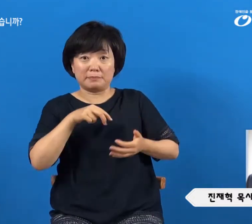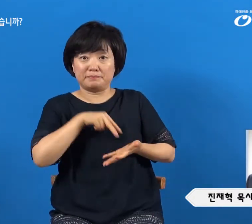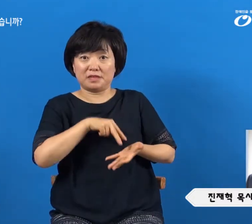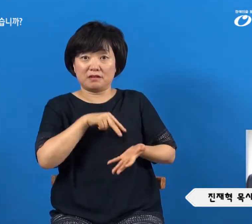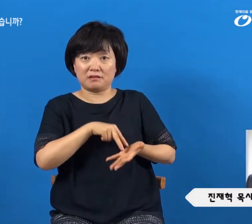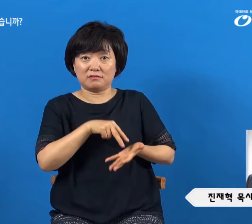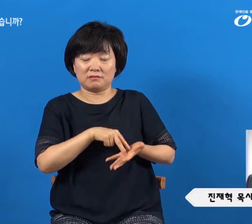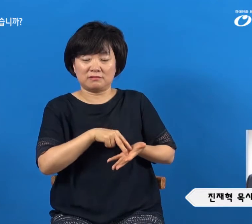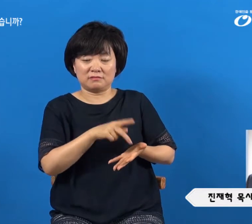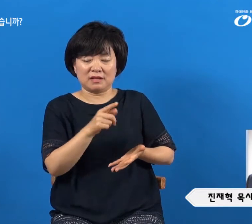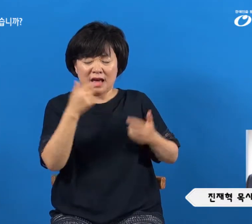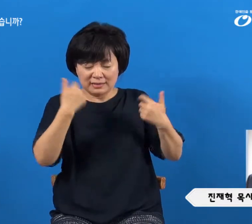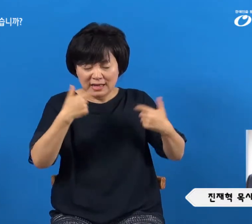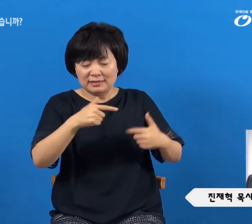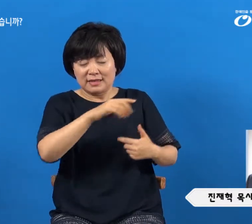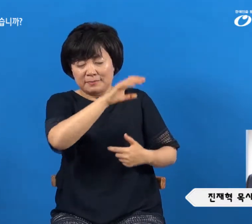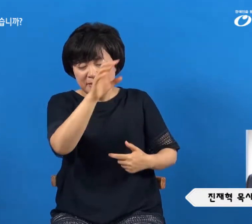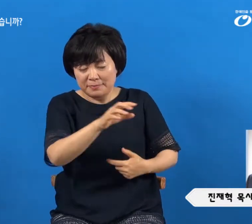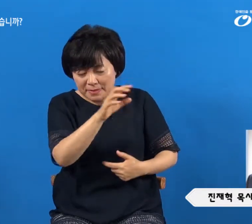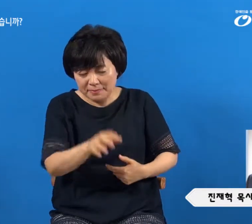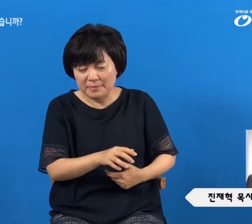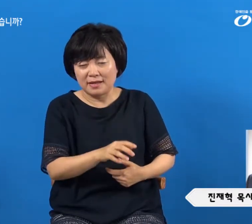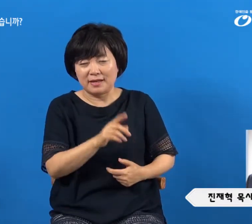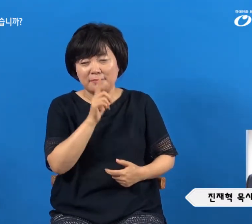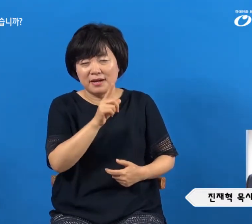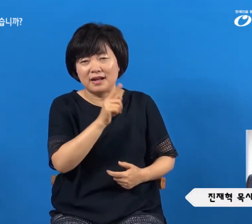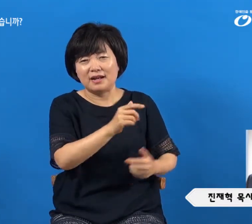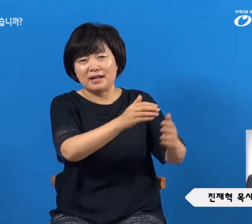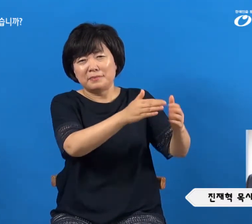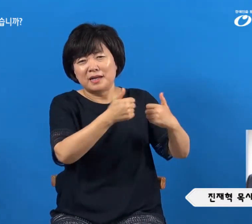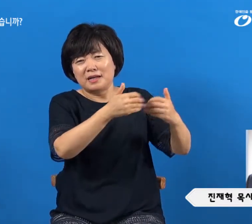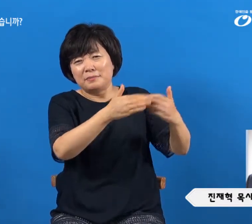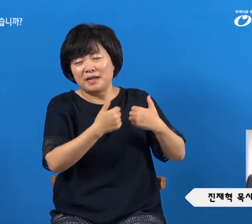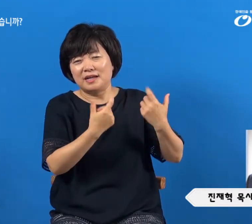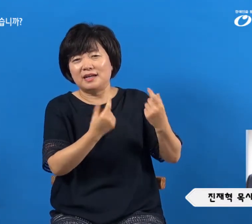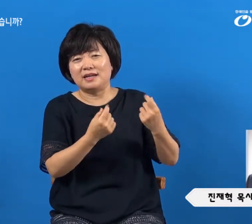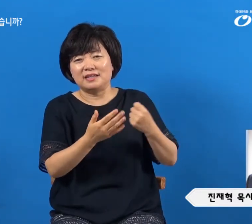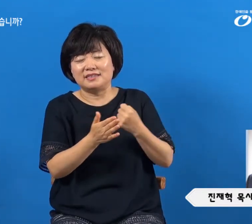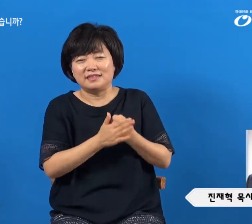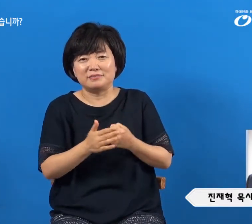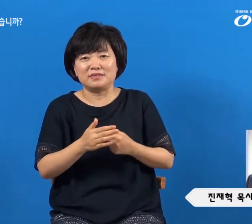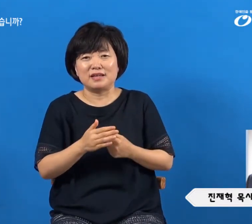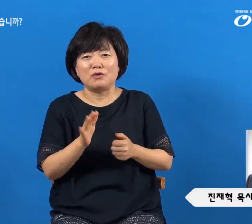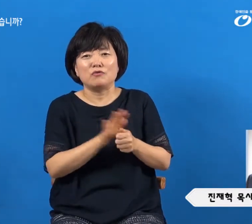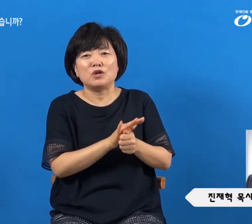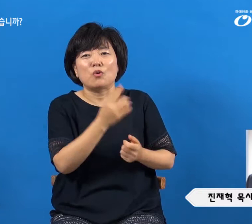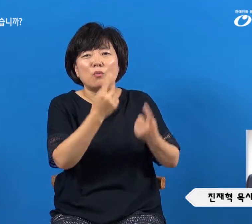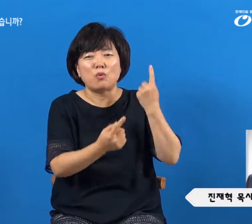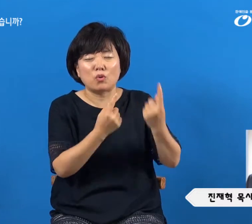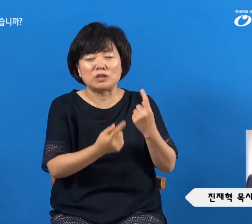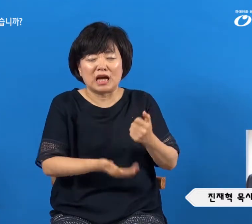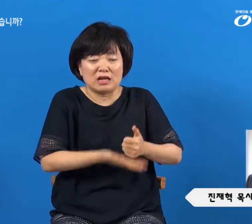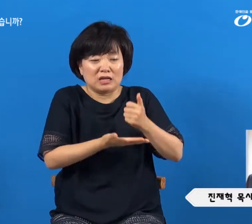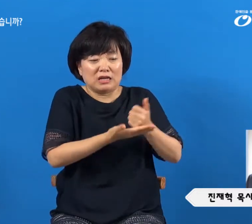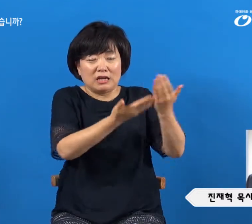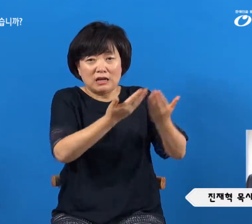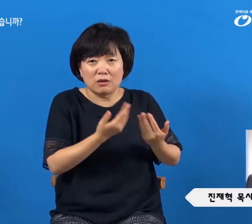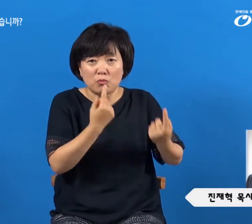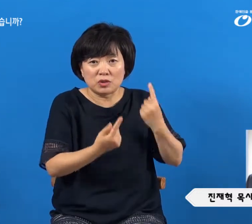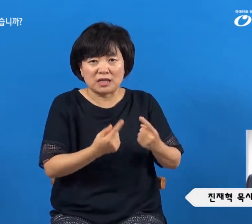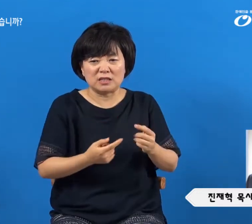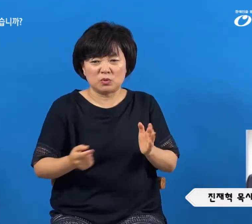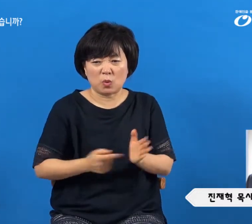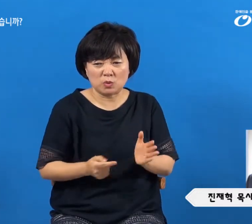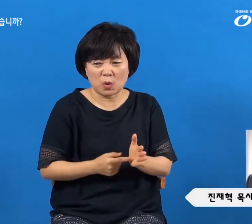입장에서는 볼 때마다 정말 힘들고 어려운데 위로와 격려보다는 그런